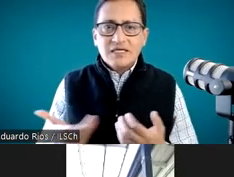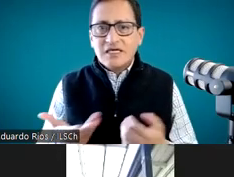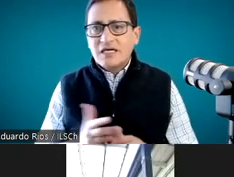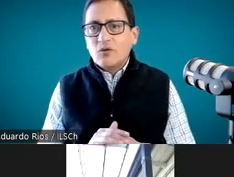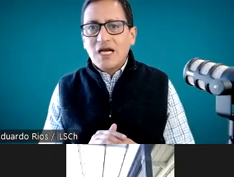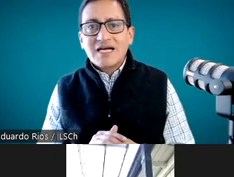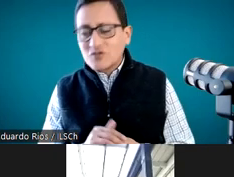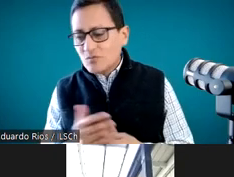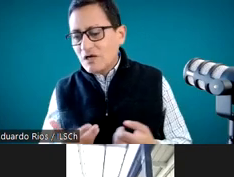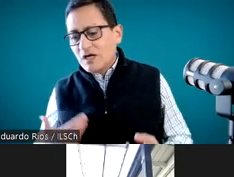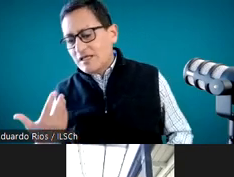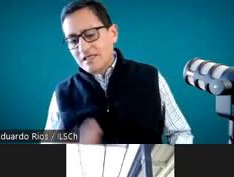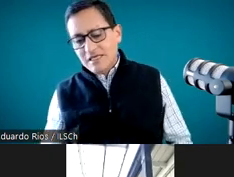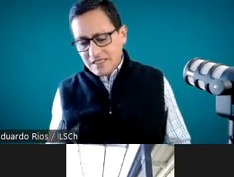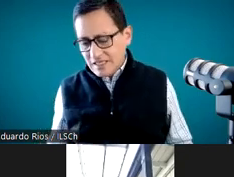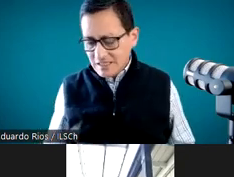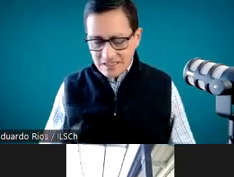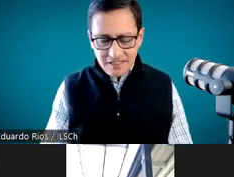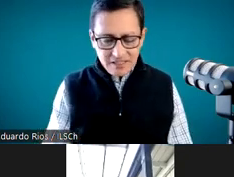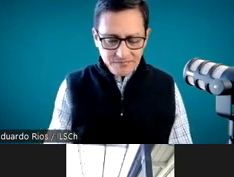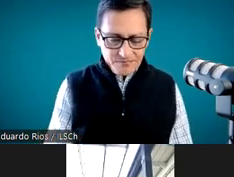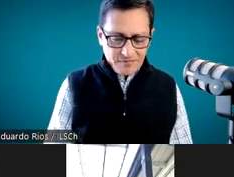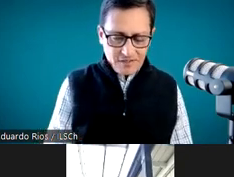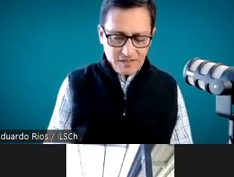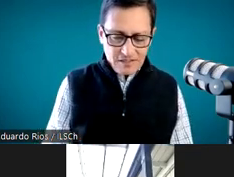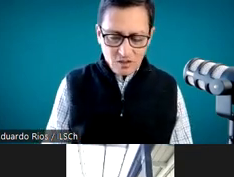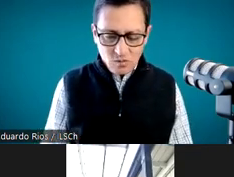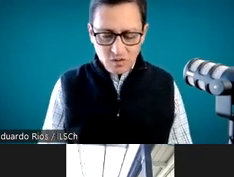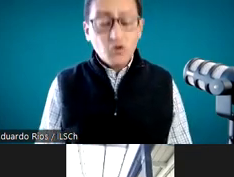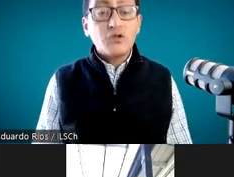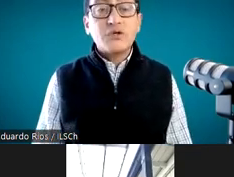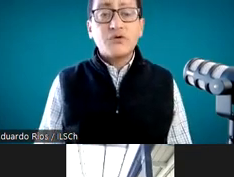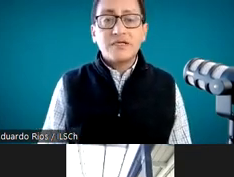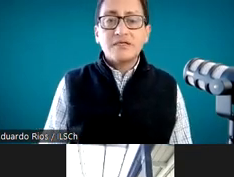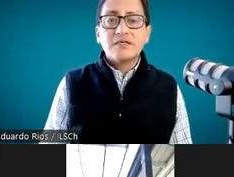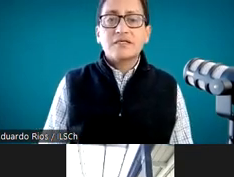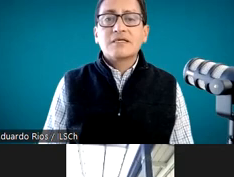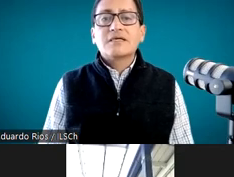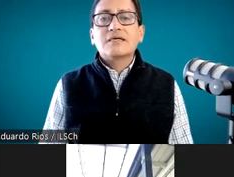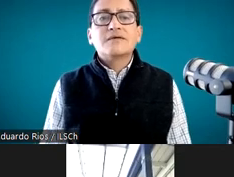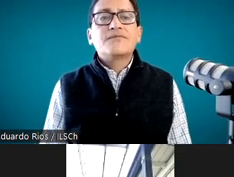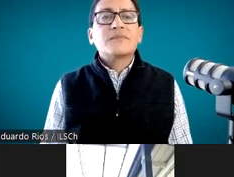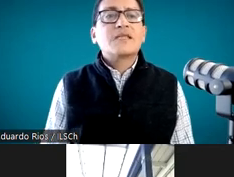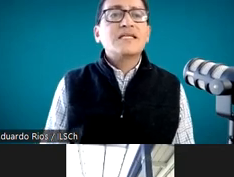desempeña, cuál es la razón por la cual está en este taller, cómo podemos contribuir?